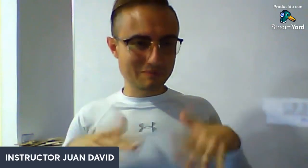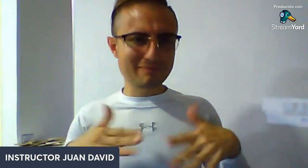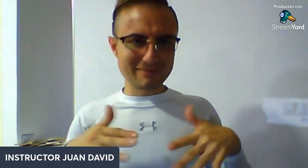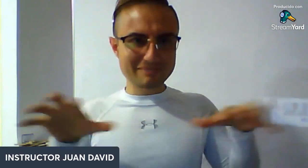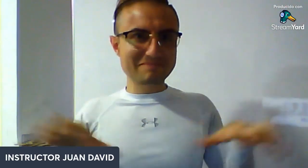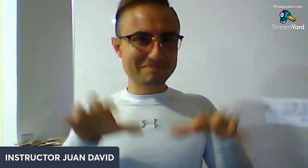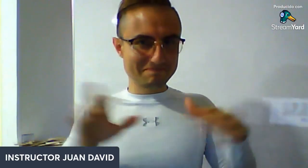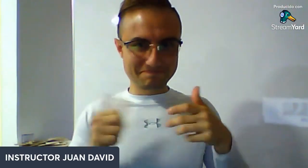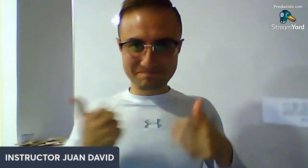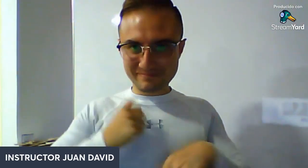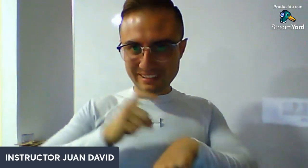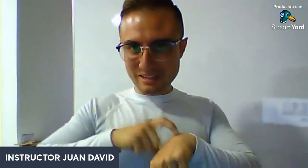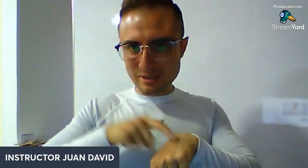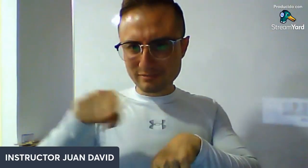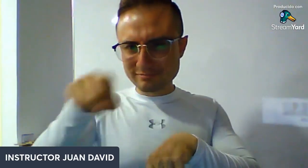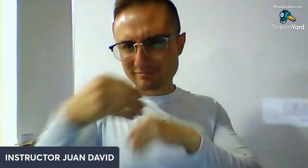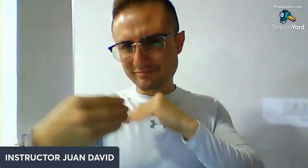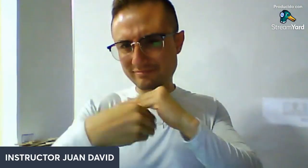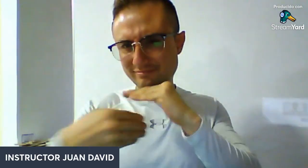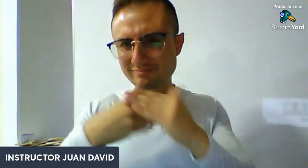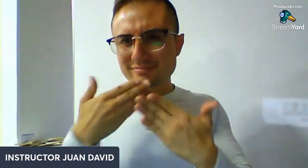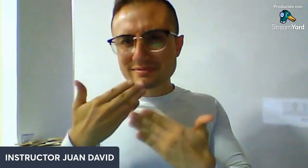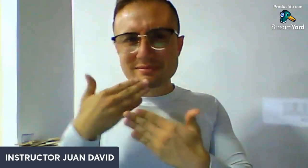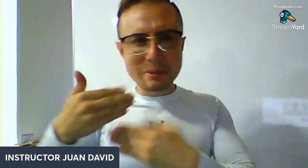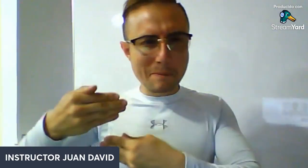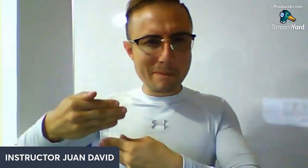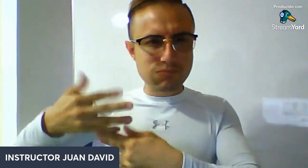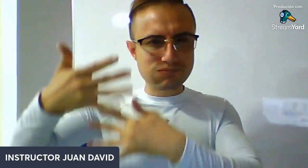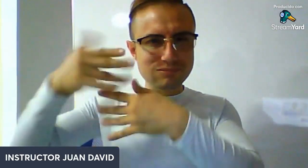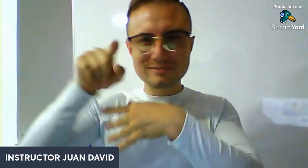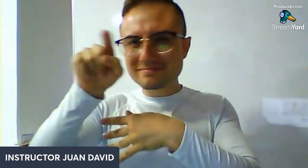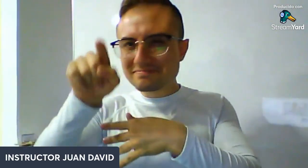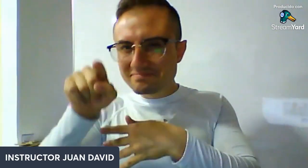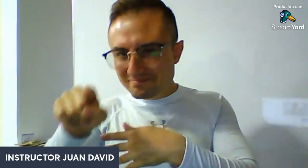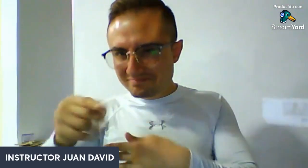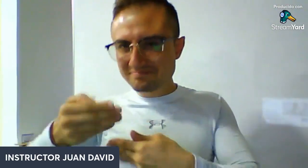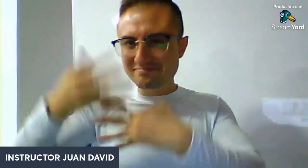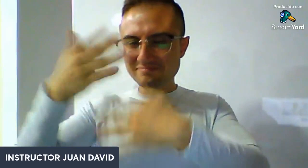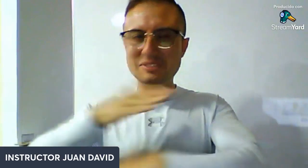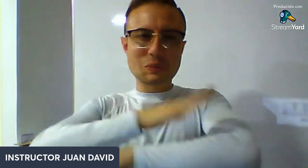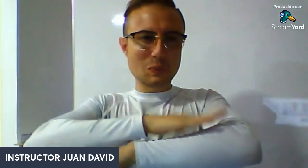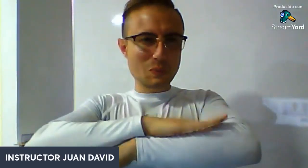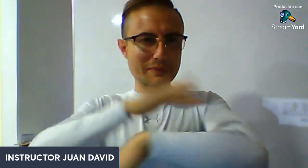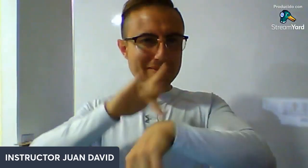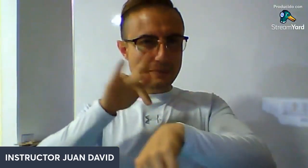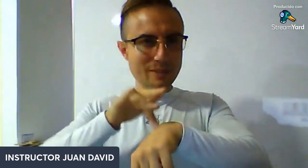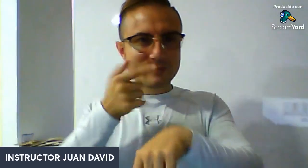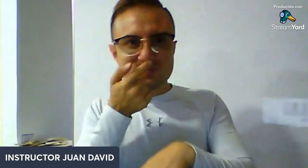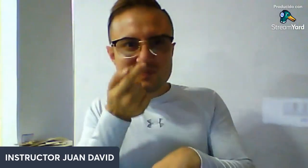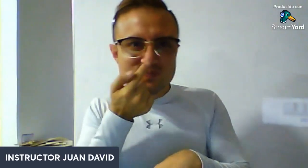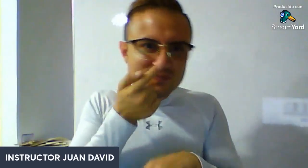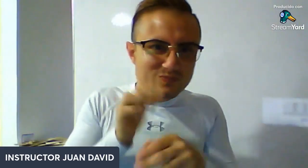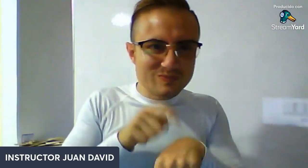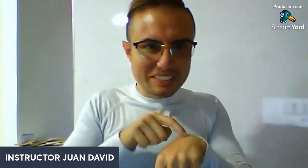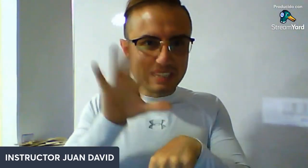23 y bueno uau vamos a aprovechar el tiempo en el día de hoy con unas videollamadas que vamos a hacer con ustedes